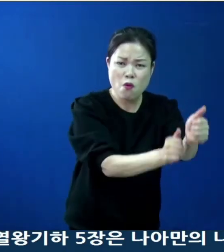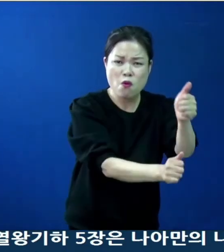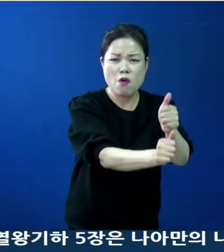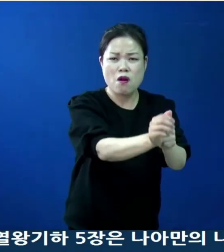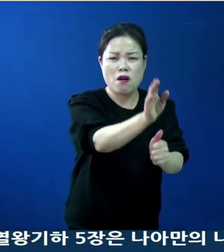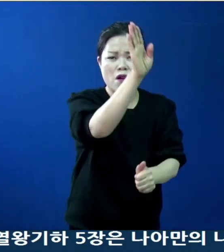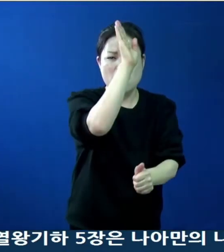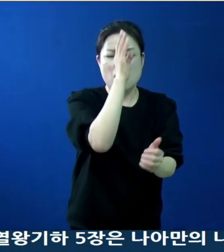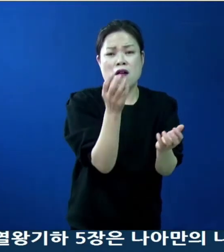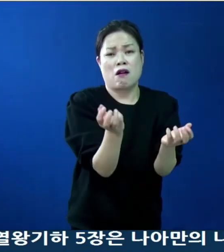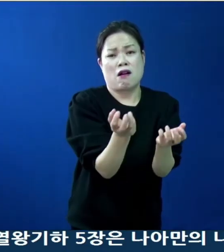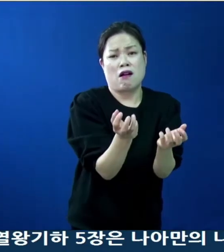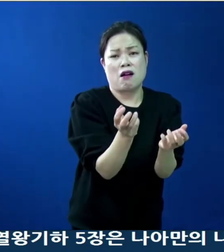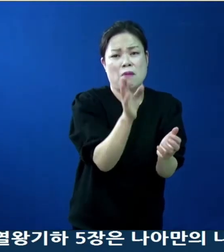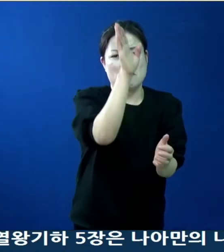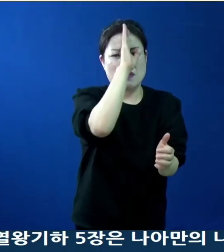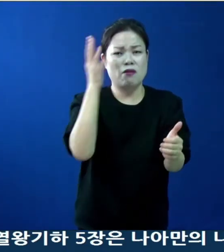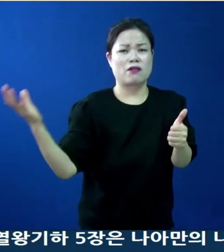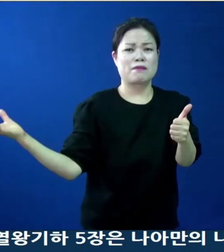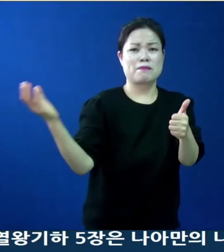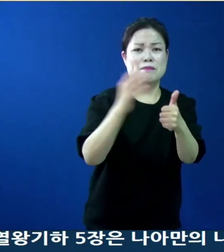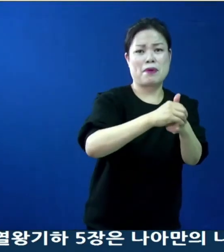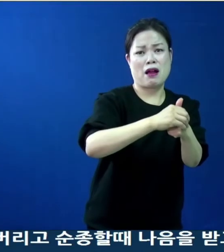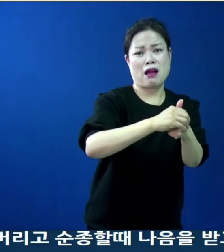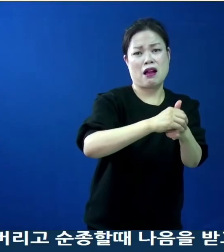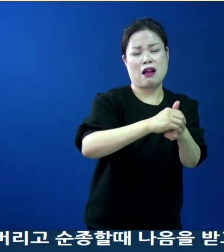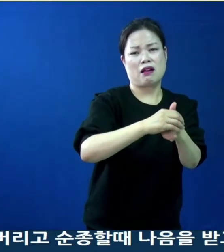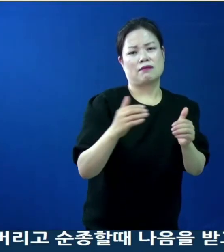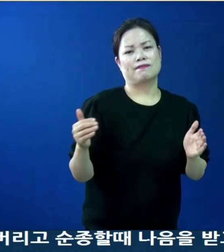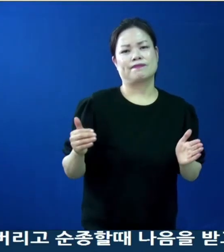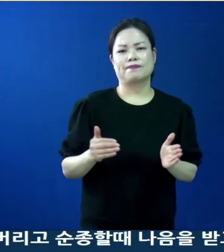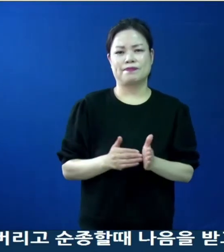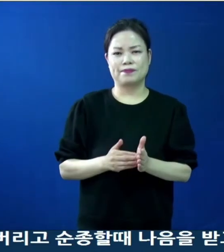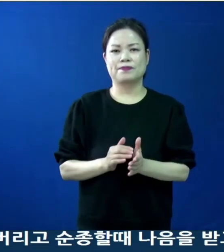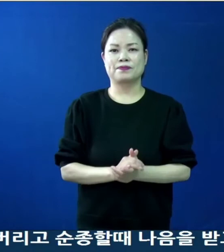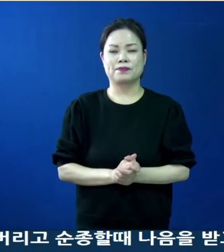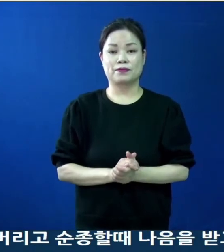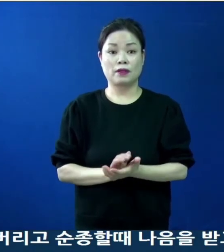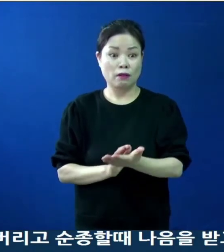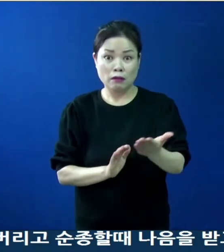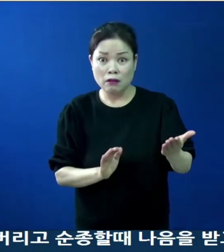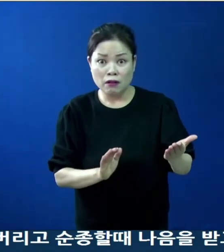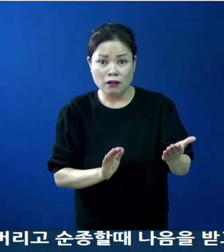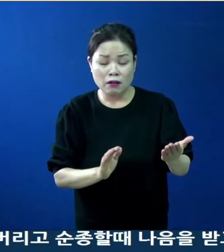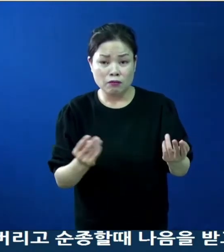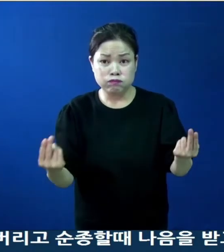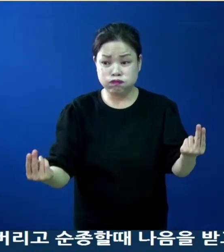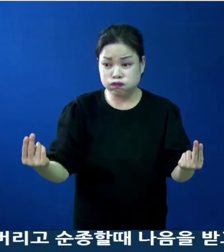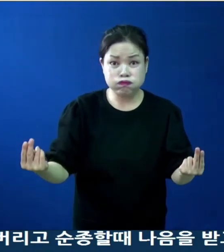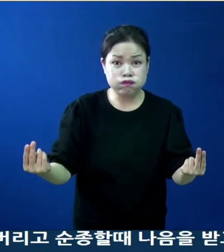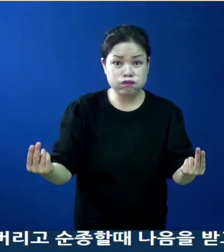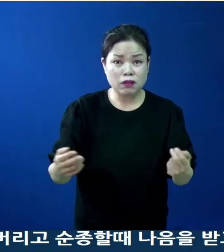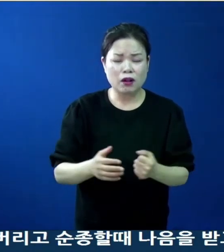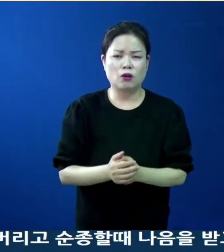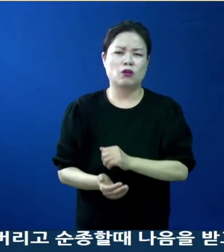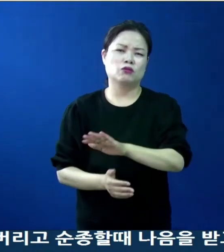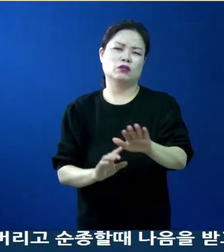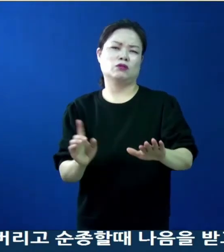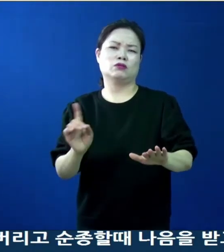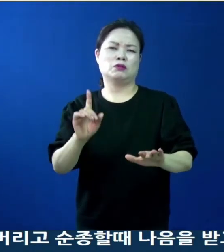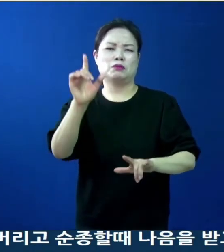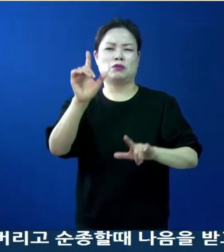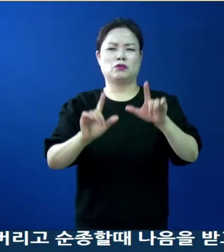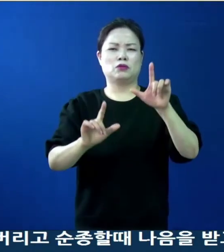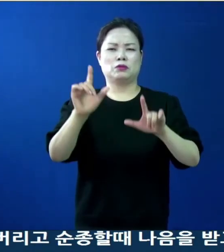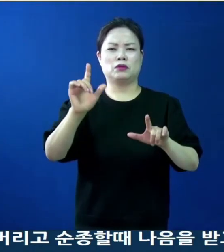이르는 것으로 이 열왕기하 5장이 끝난다는 겁니다. 여러분, 완전히 대조가 이루고 있죠. 우리는 어떤